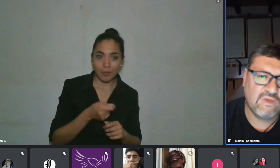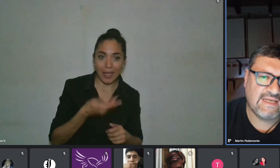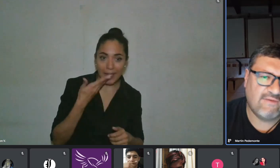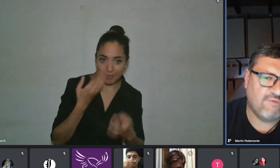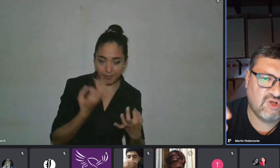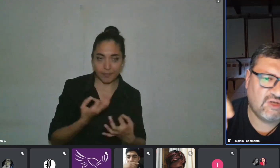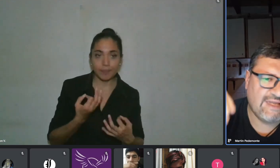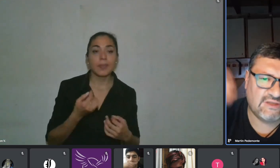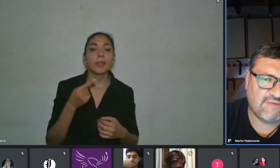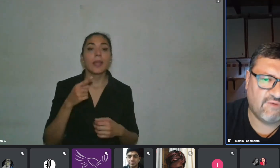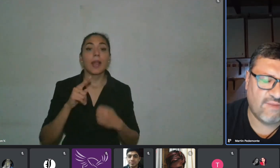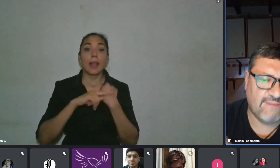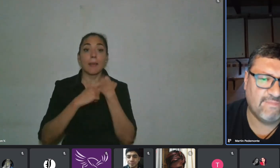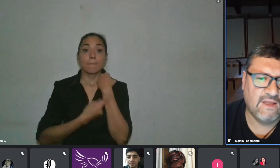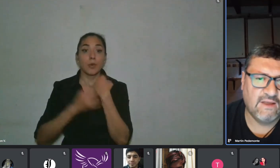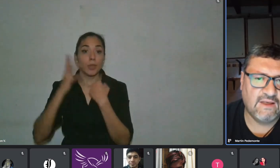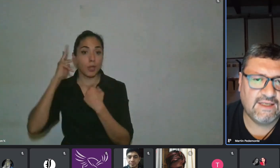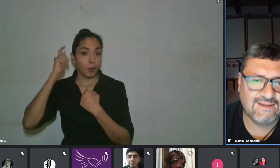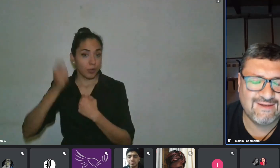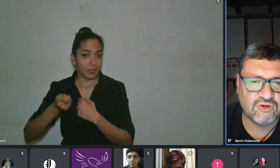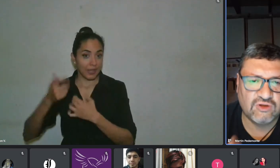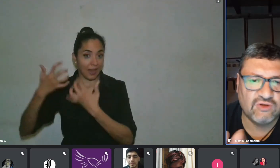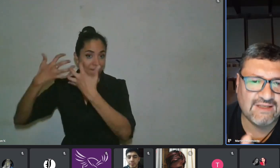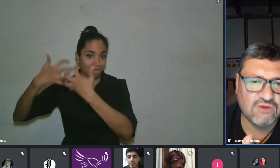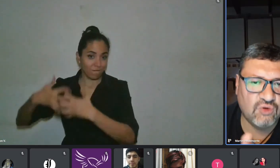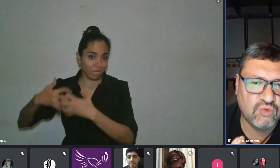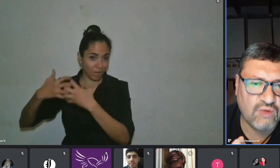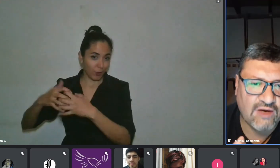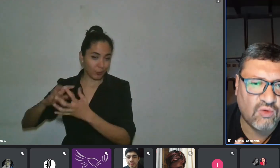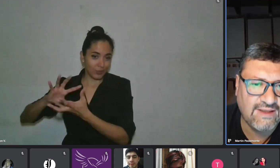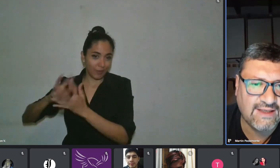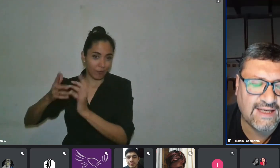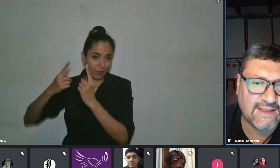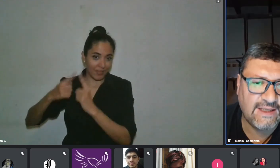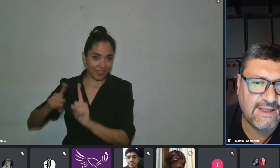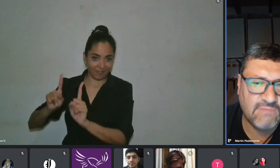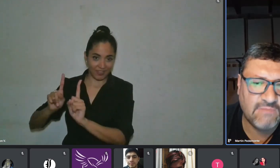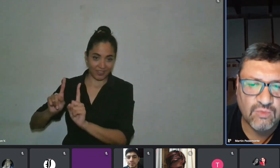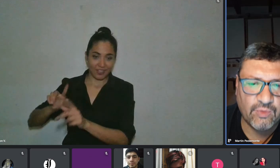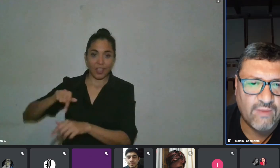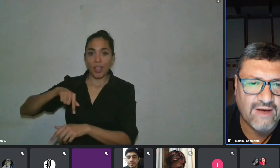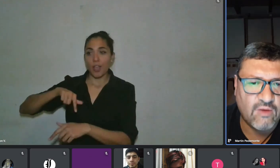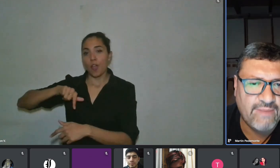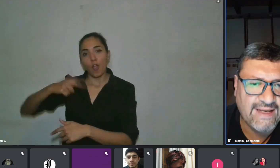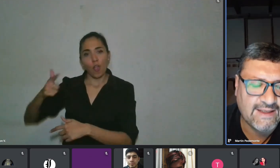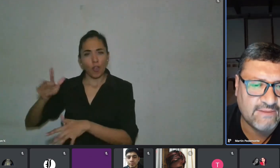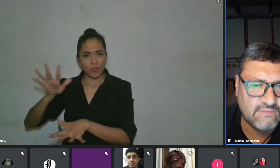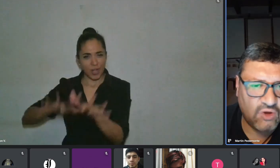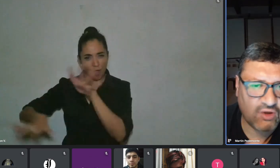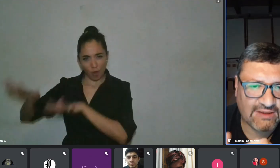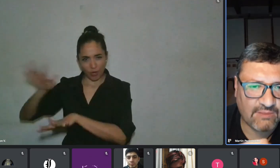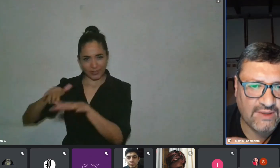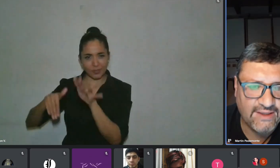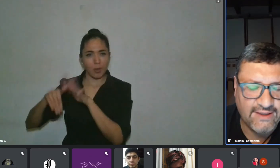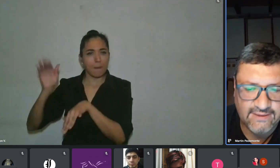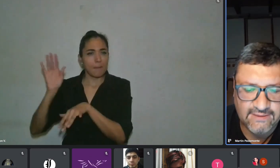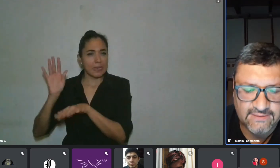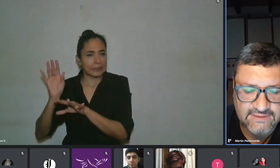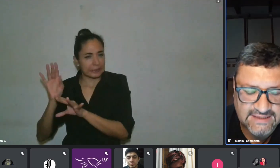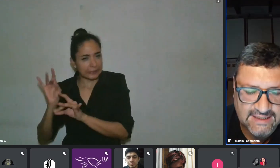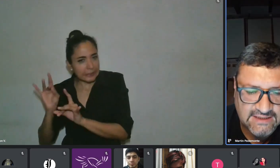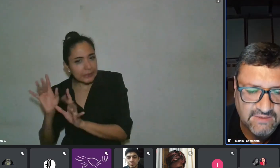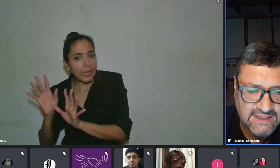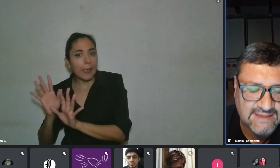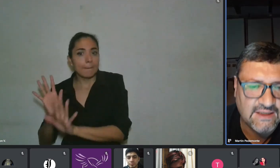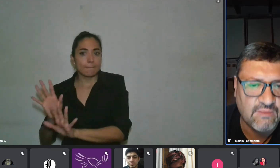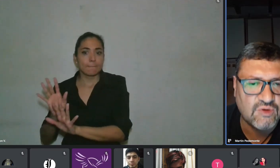Poder Judicial funciona de otra forma. Tiene otra estructura jurídica que es un poco más compleja. Lo que te puede